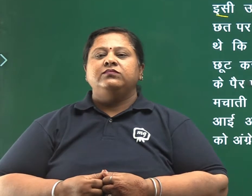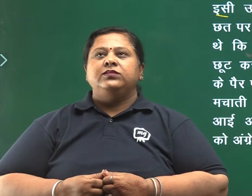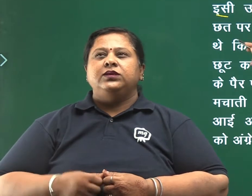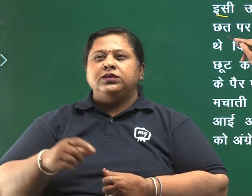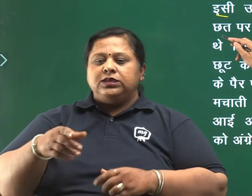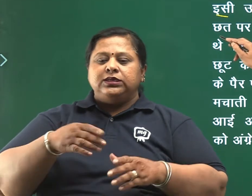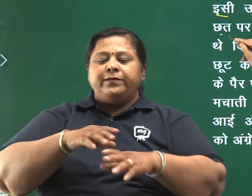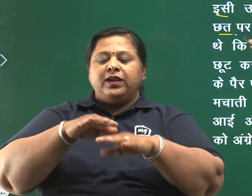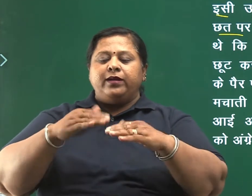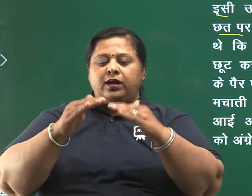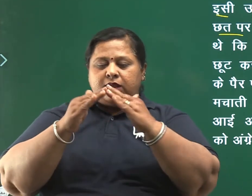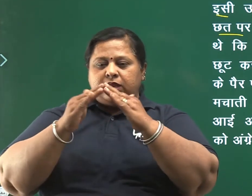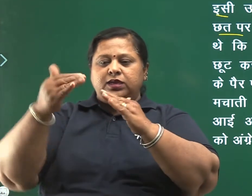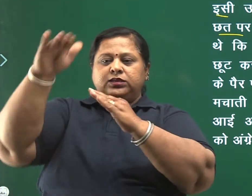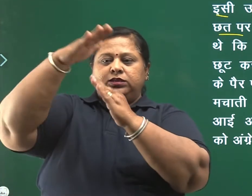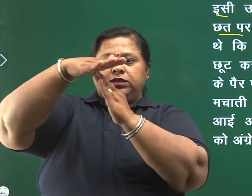छत पर